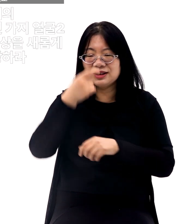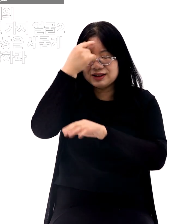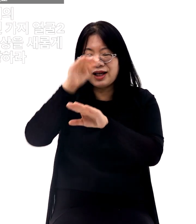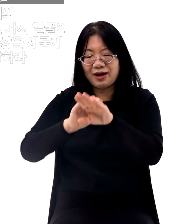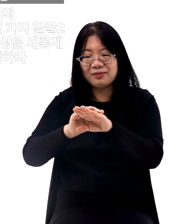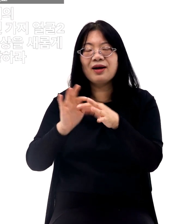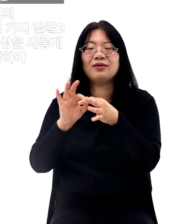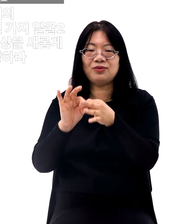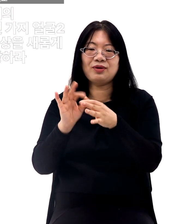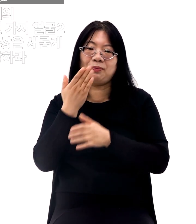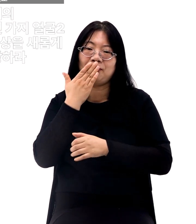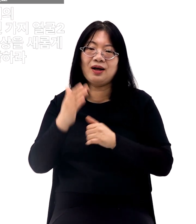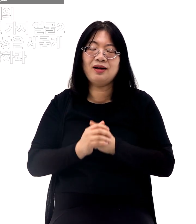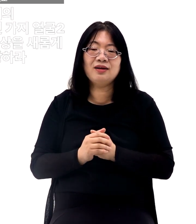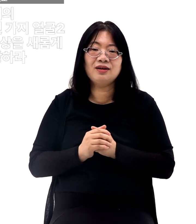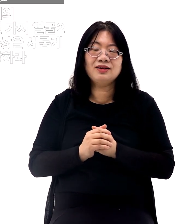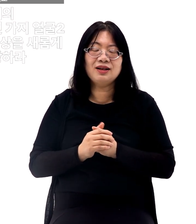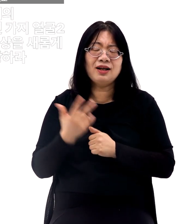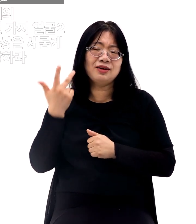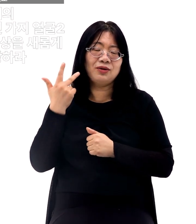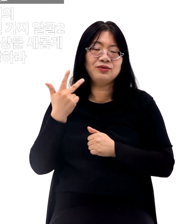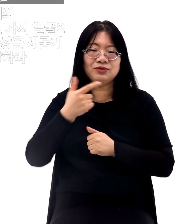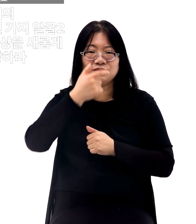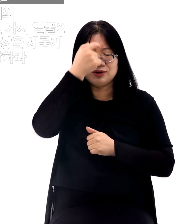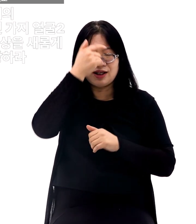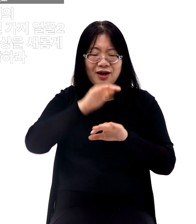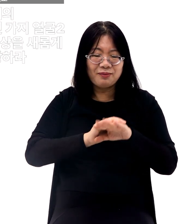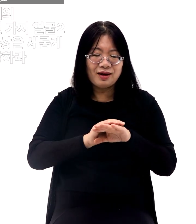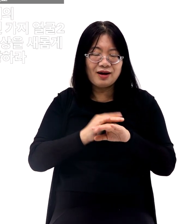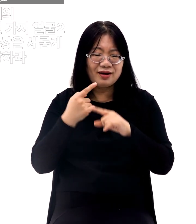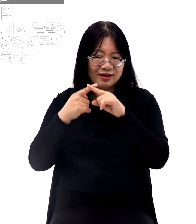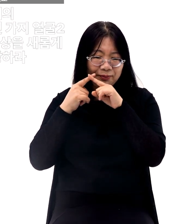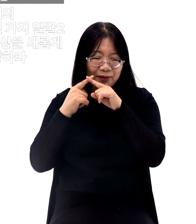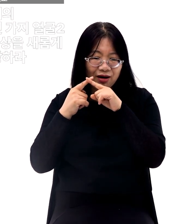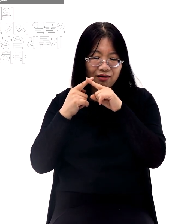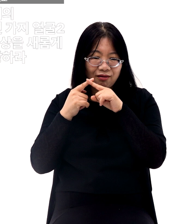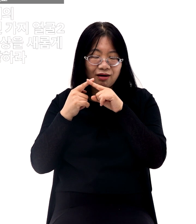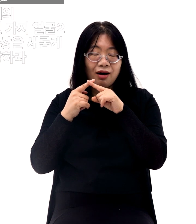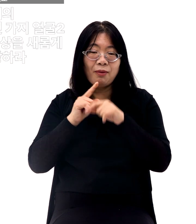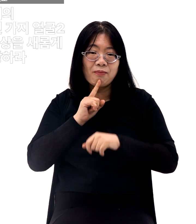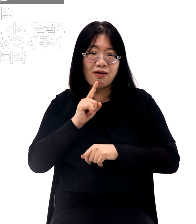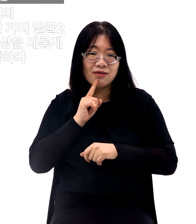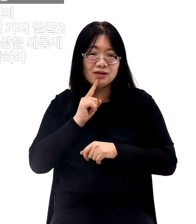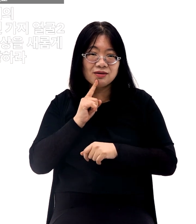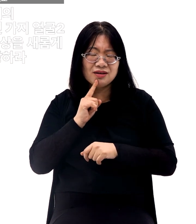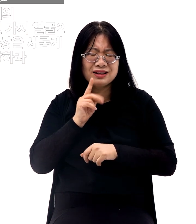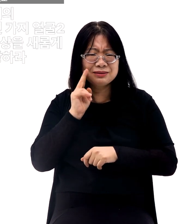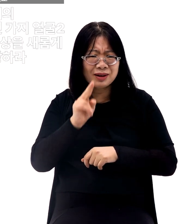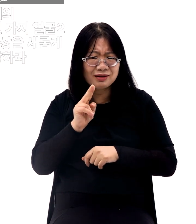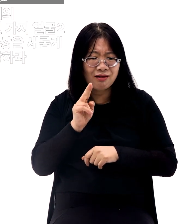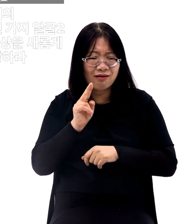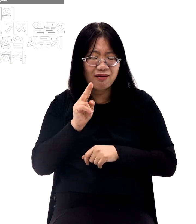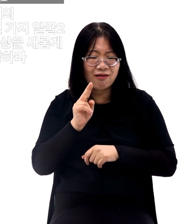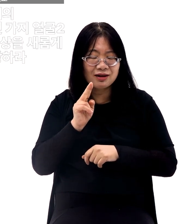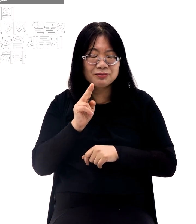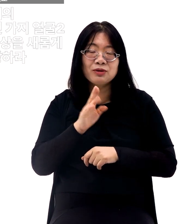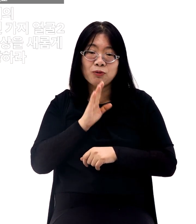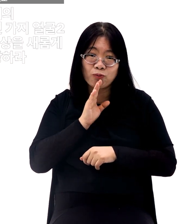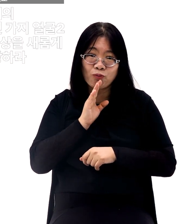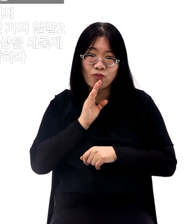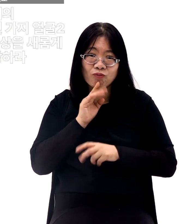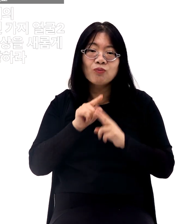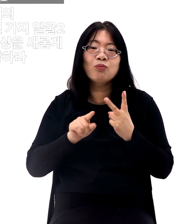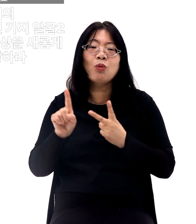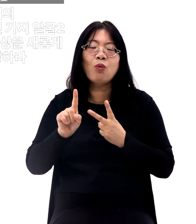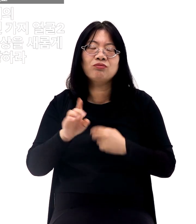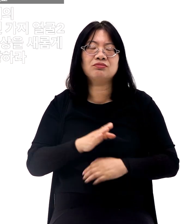제가 예배에 목숨 걸라는 말이 지나치다, 지나치지 않다? 지나치지 않아요. 마치 이런